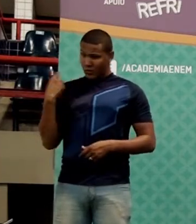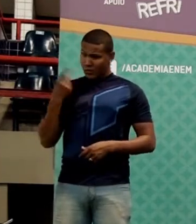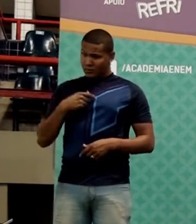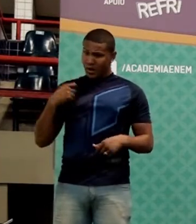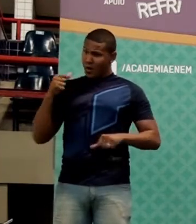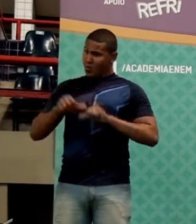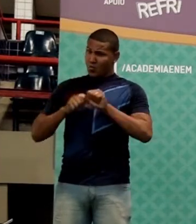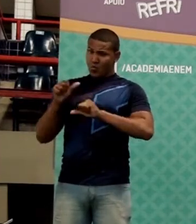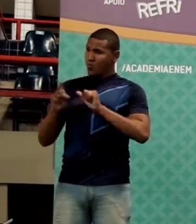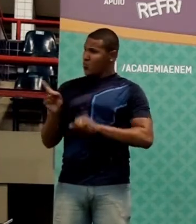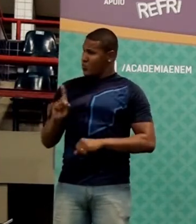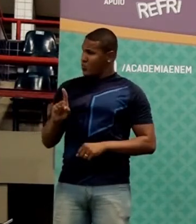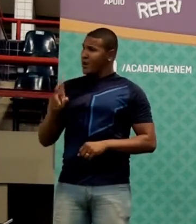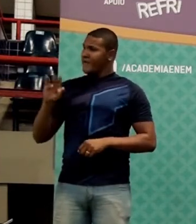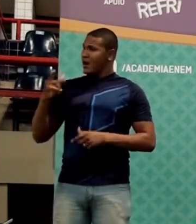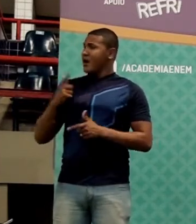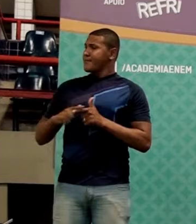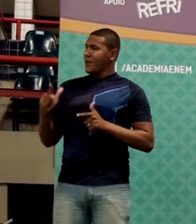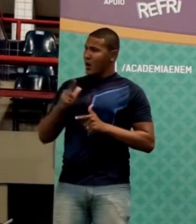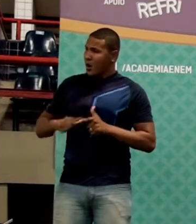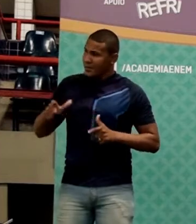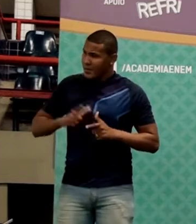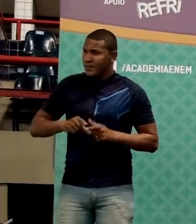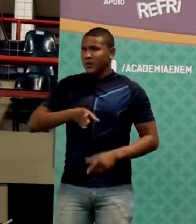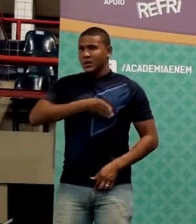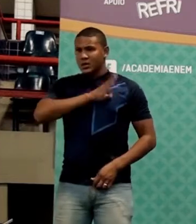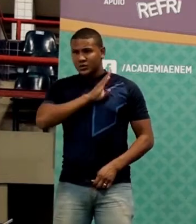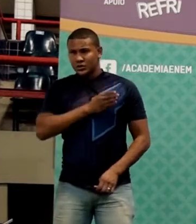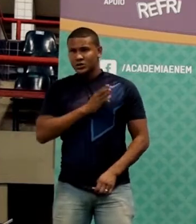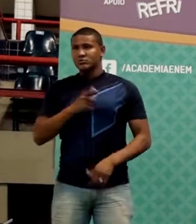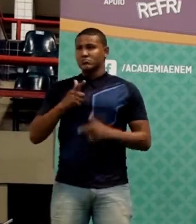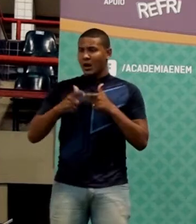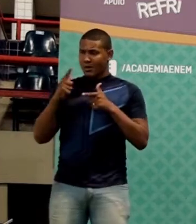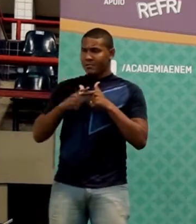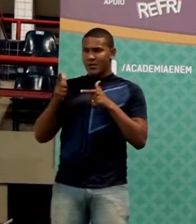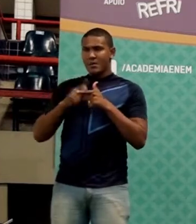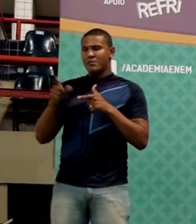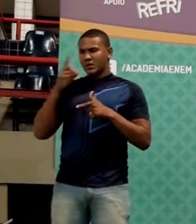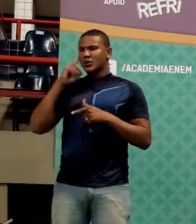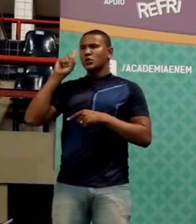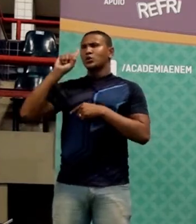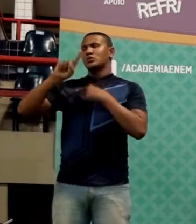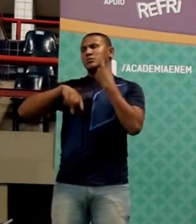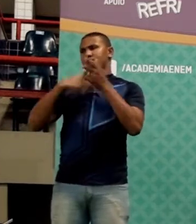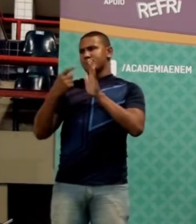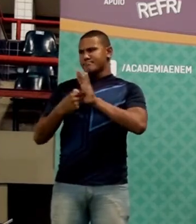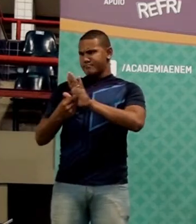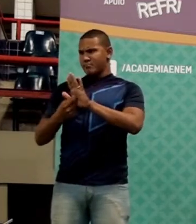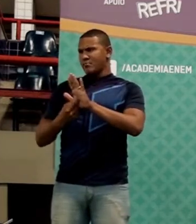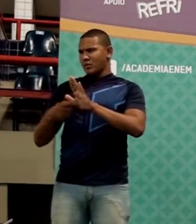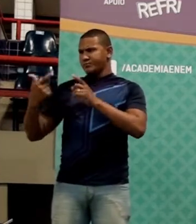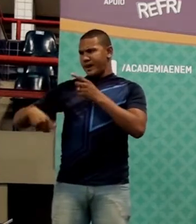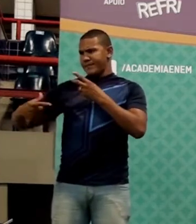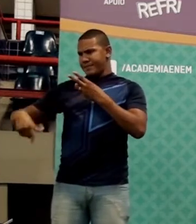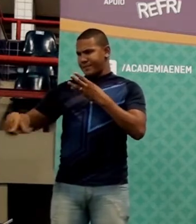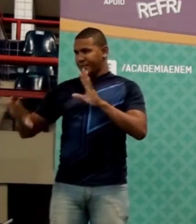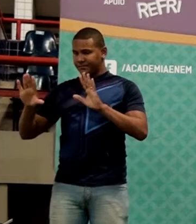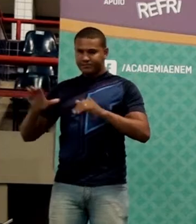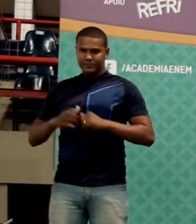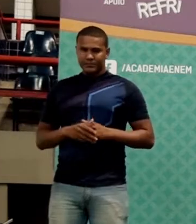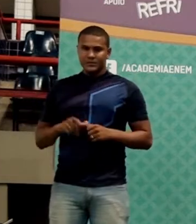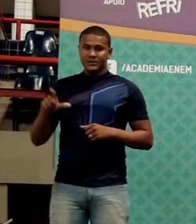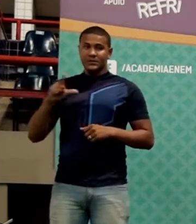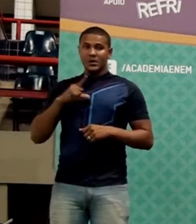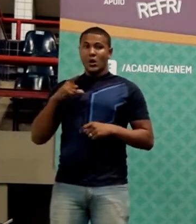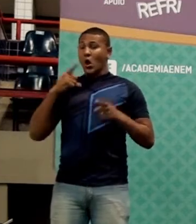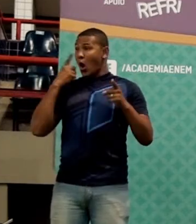alterações, nós vamos ter problemas cardiológicos e outros que eu vou já mostrar para vocês, né? Então ele diz aí, ó, que olha a